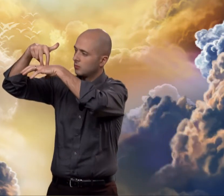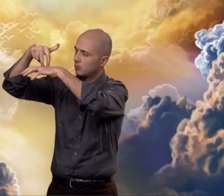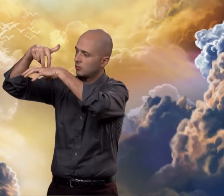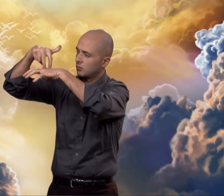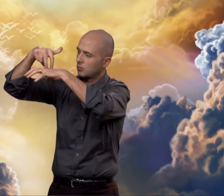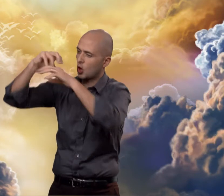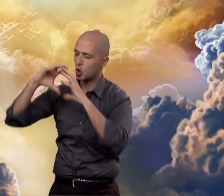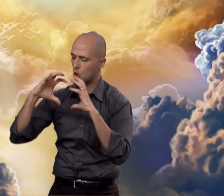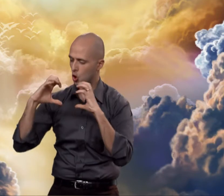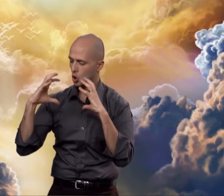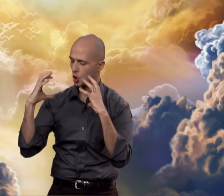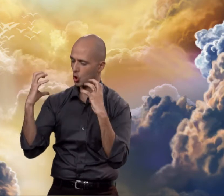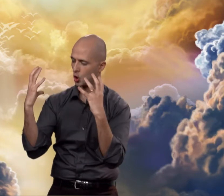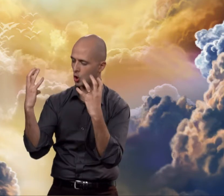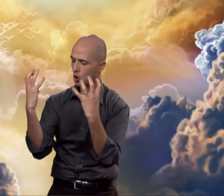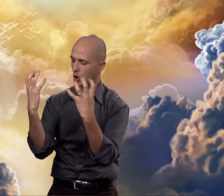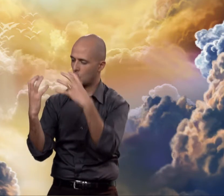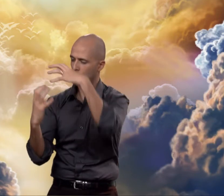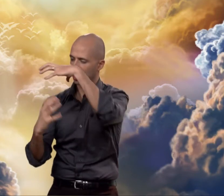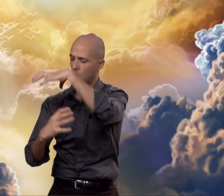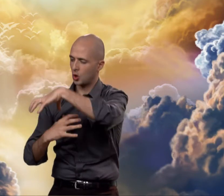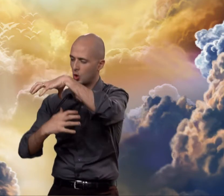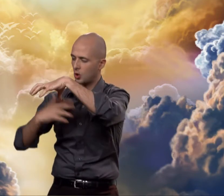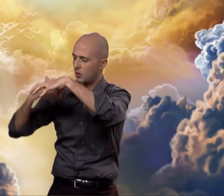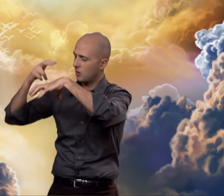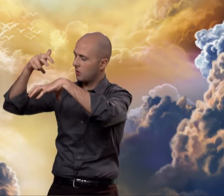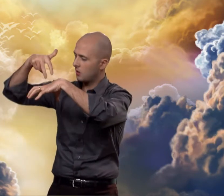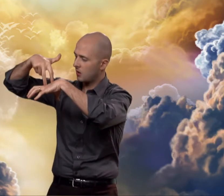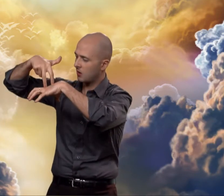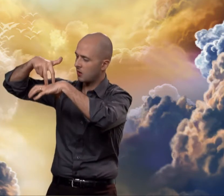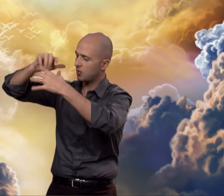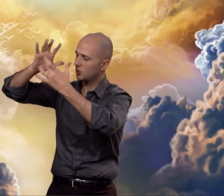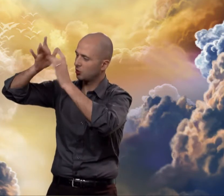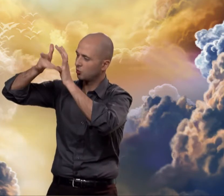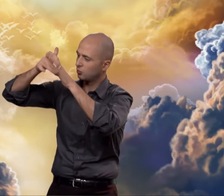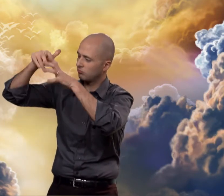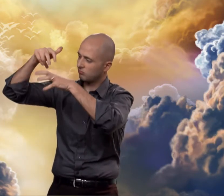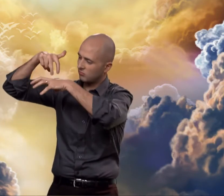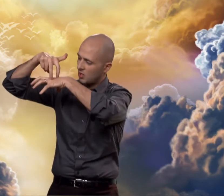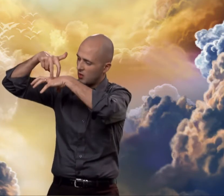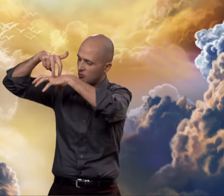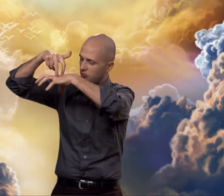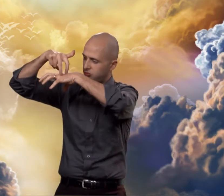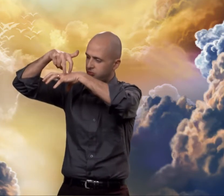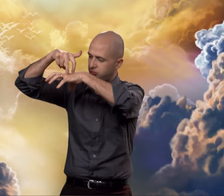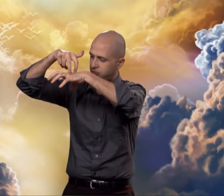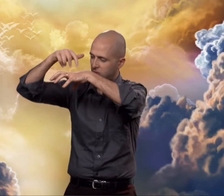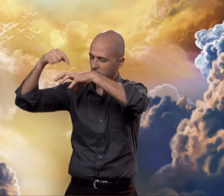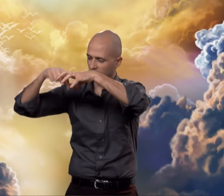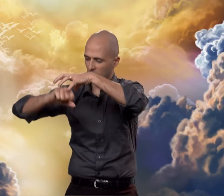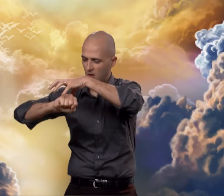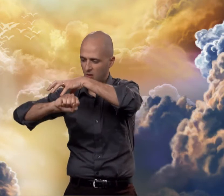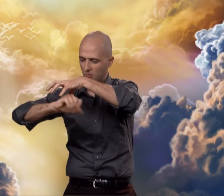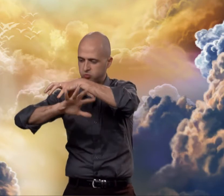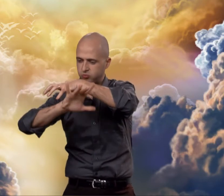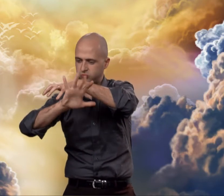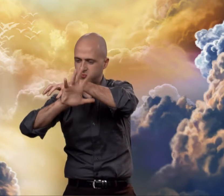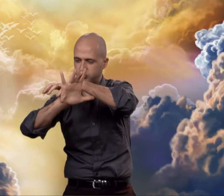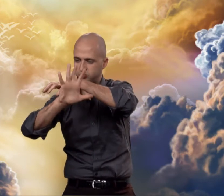meio-dia. Em seu manto e em sua coxa está escrito este título: Rei dos Reis e Senhor dos Senhores. O Rei dos